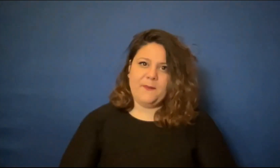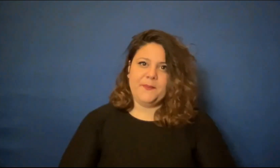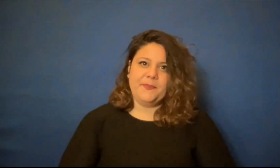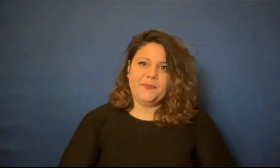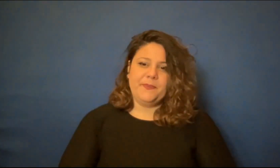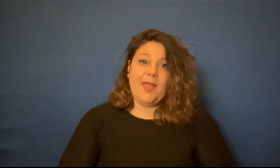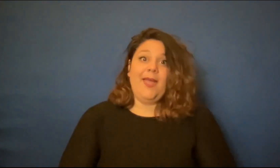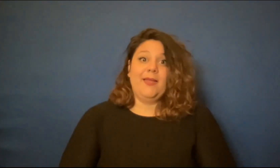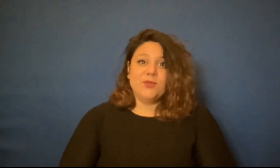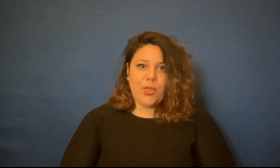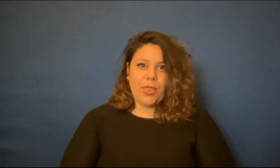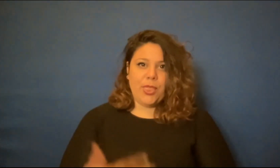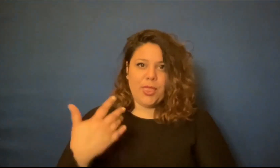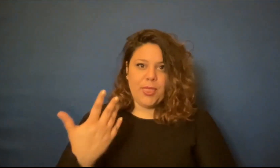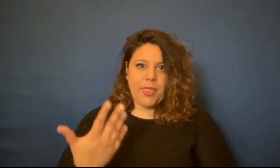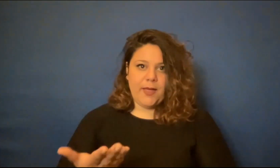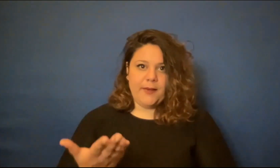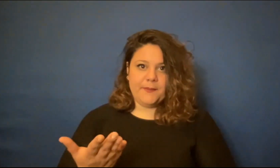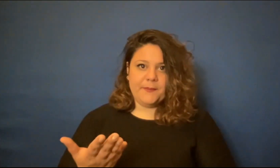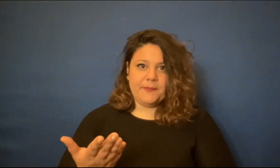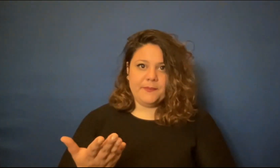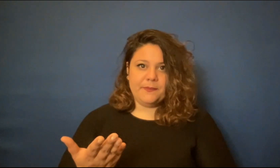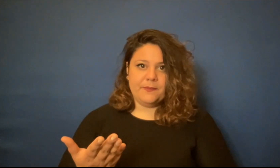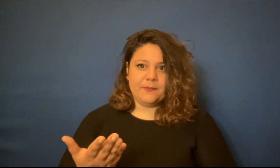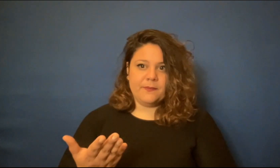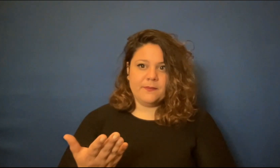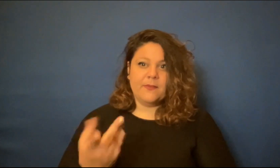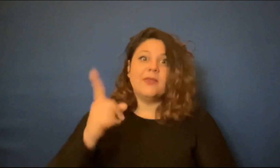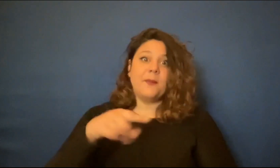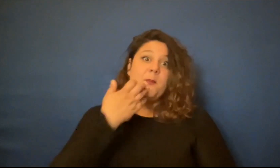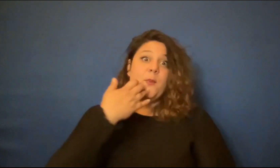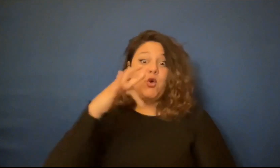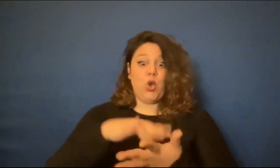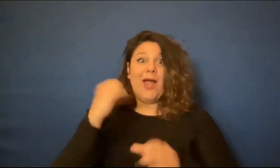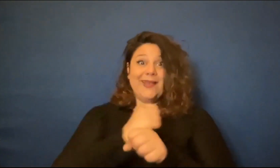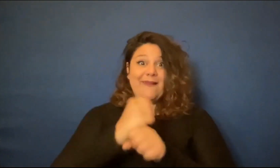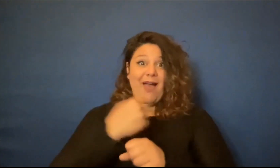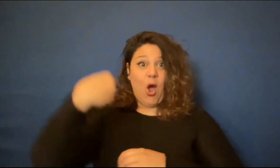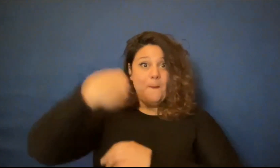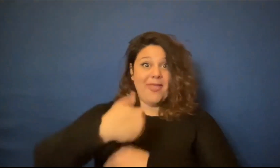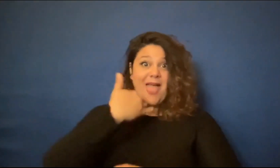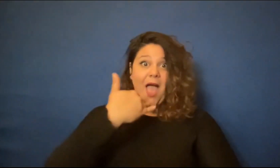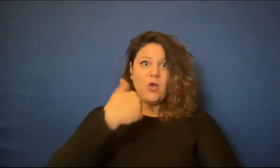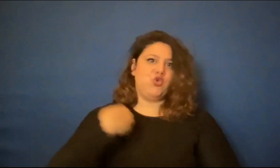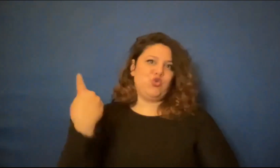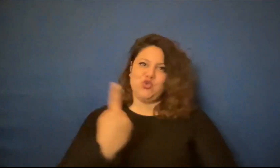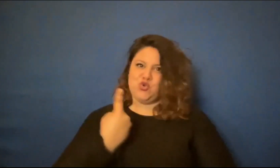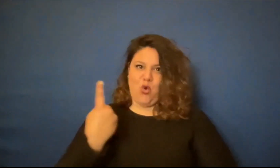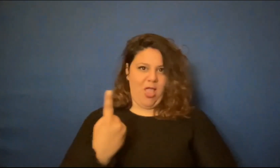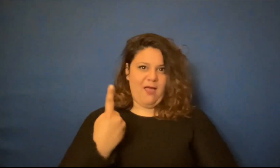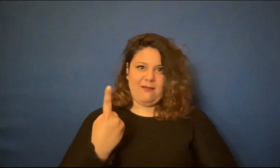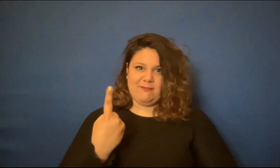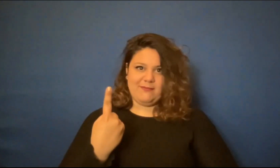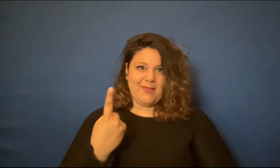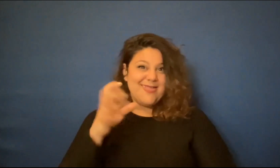Entonces, luego también los trabajos los tenía que hacer sola. Nadie, pero nadie en